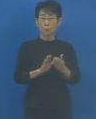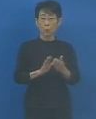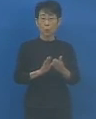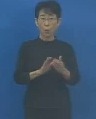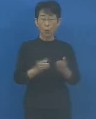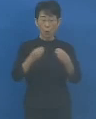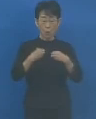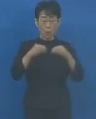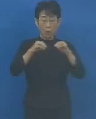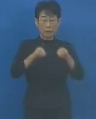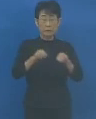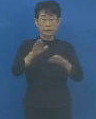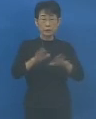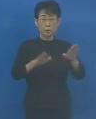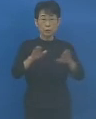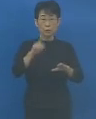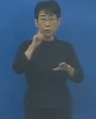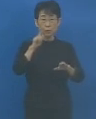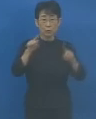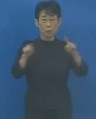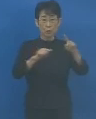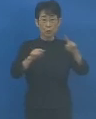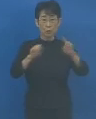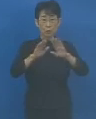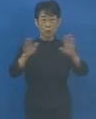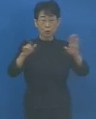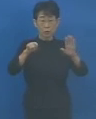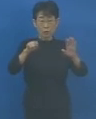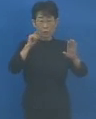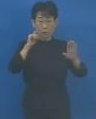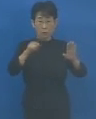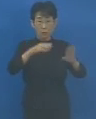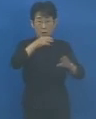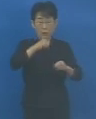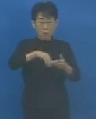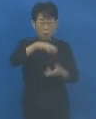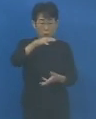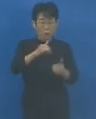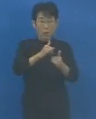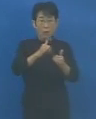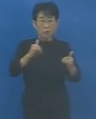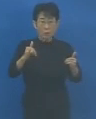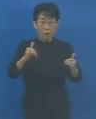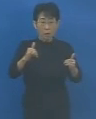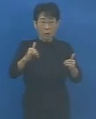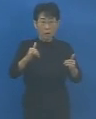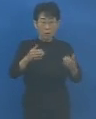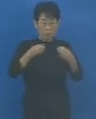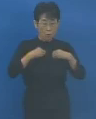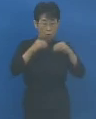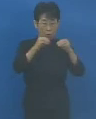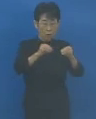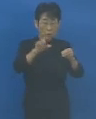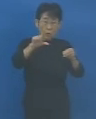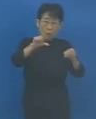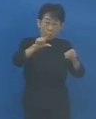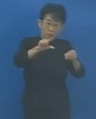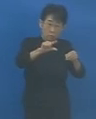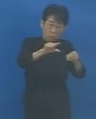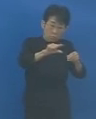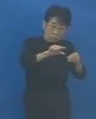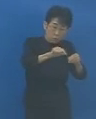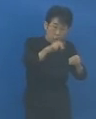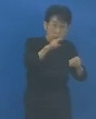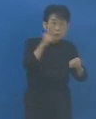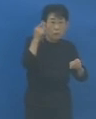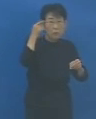状況を見ていると、あの公表されて見えている範囲では高齢者の感染というのはある程度減ってきているのかなというふうにも見受けられるん